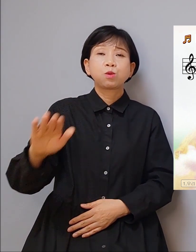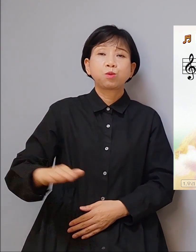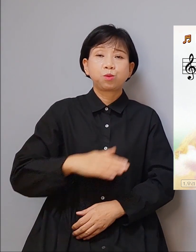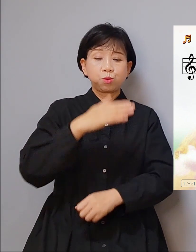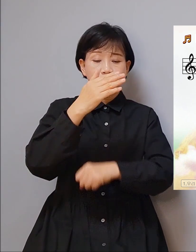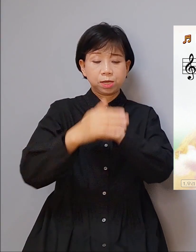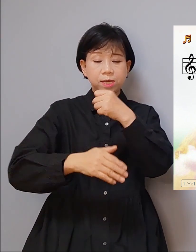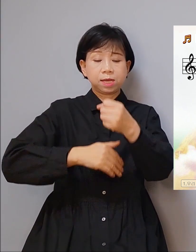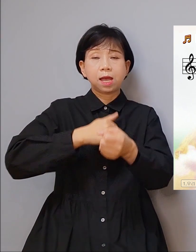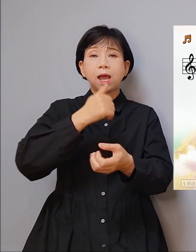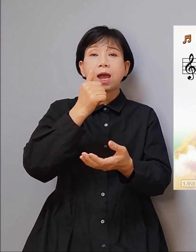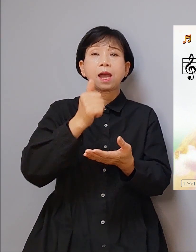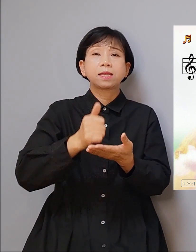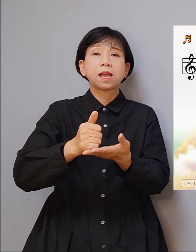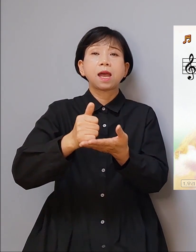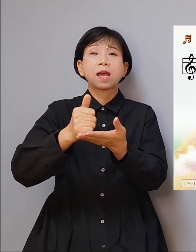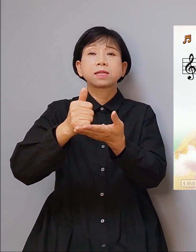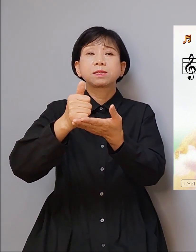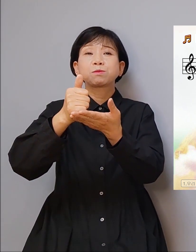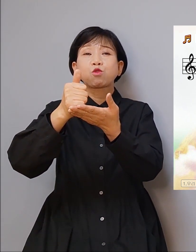앉으신 우리